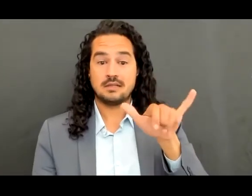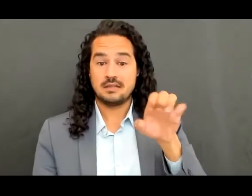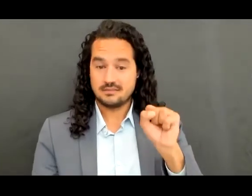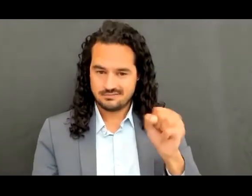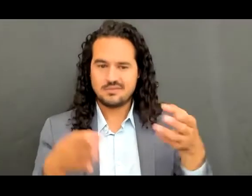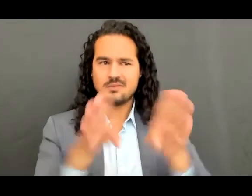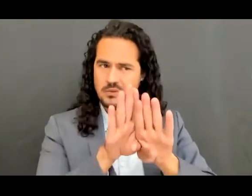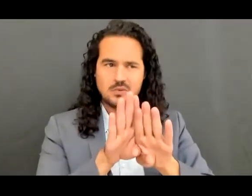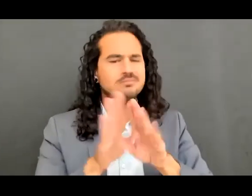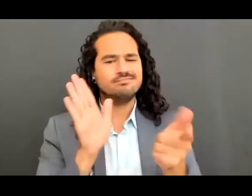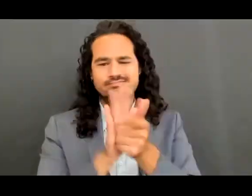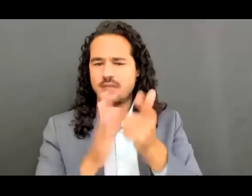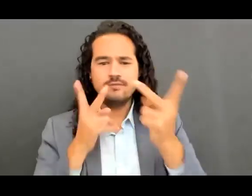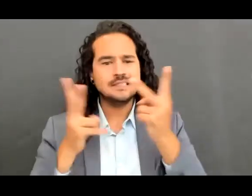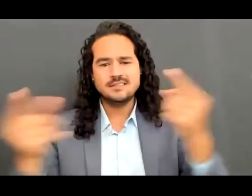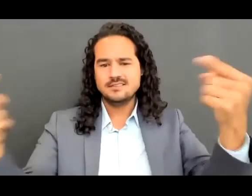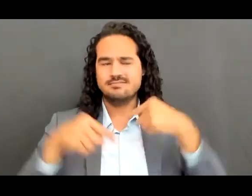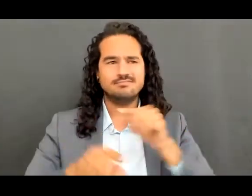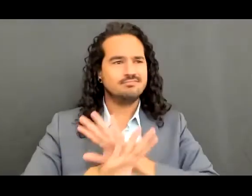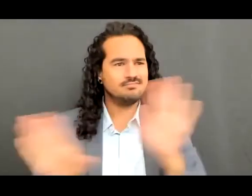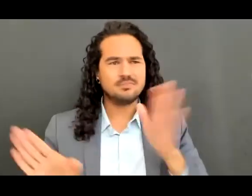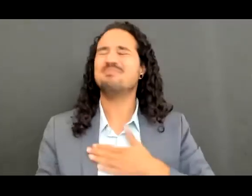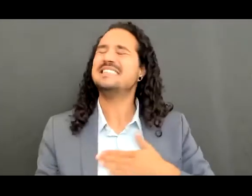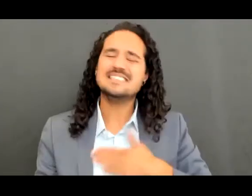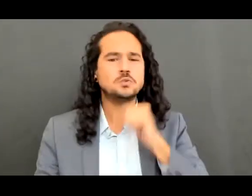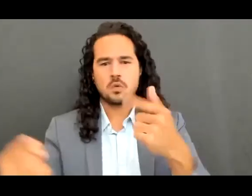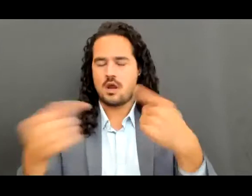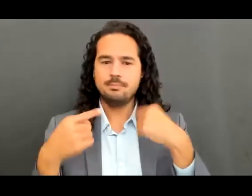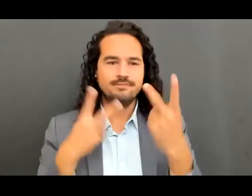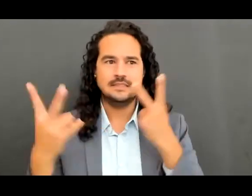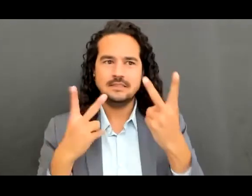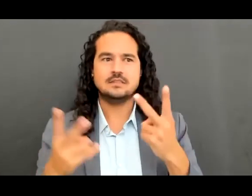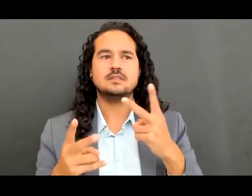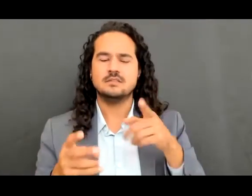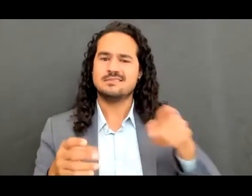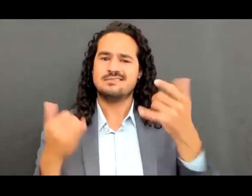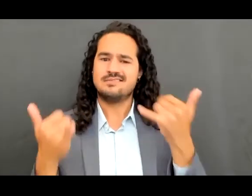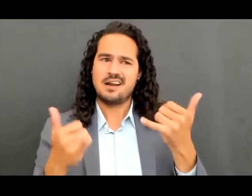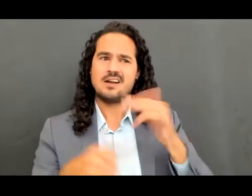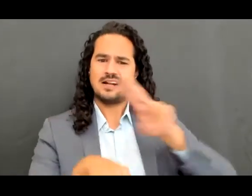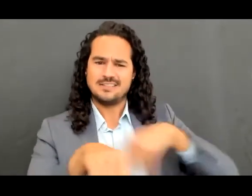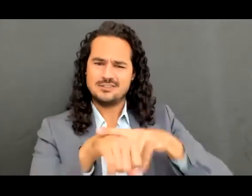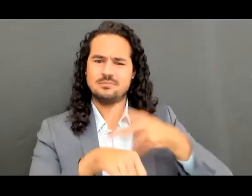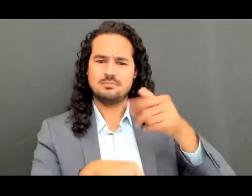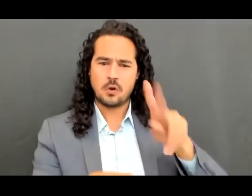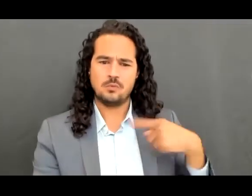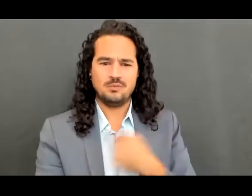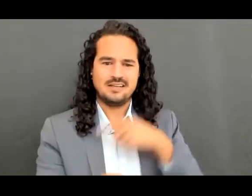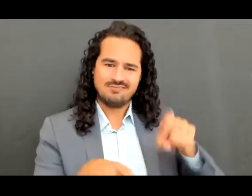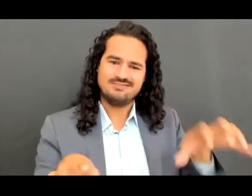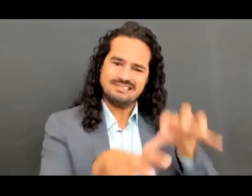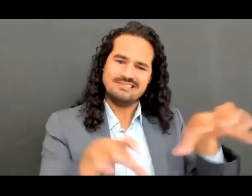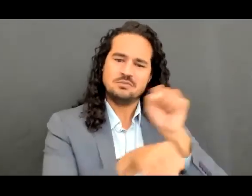el mar, por favor, nadie visite esta parte por los incendios y el Parque Nacional, no lo visiten.